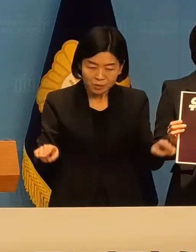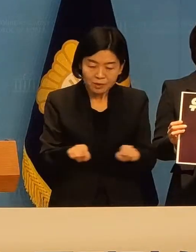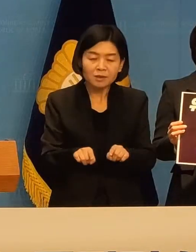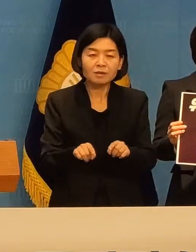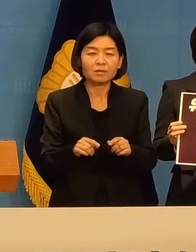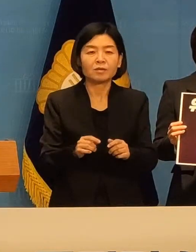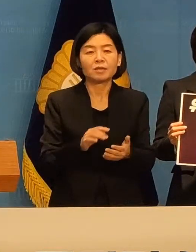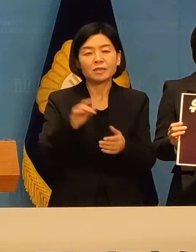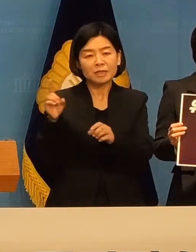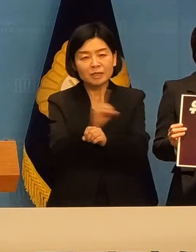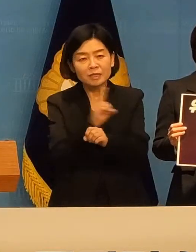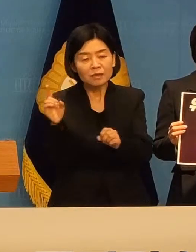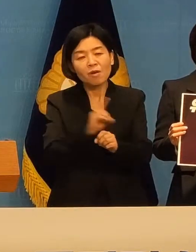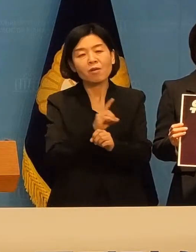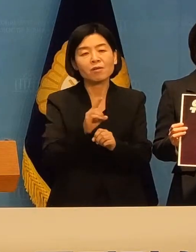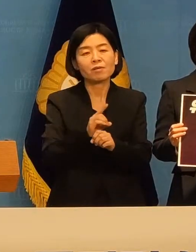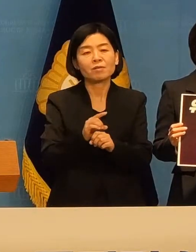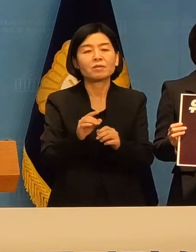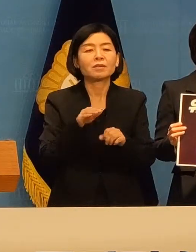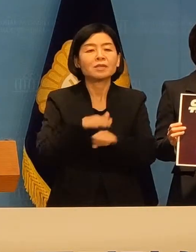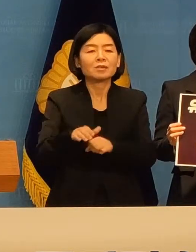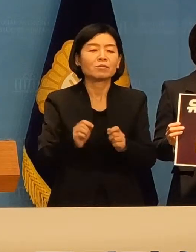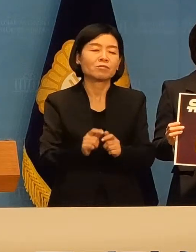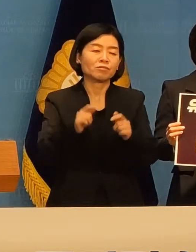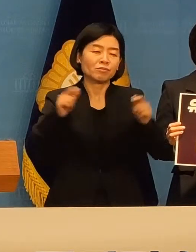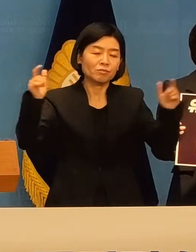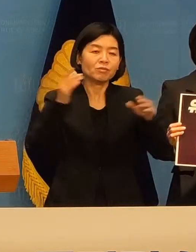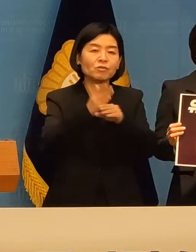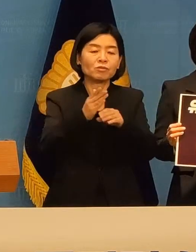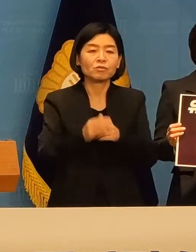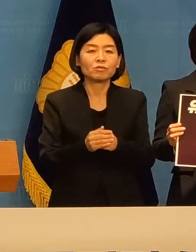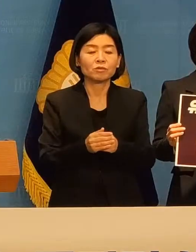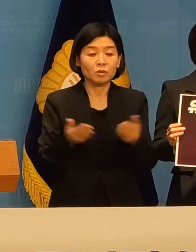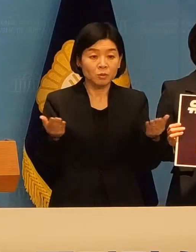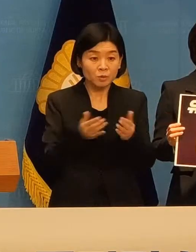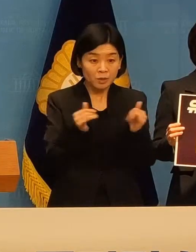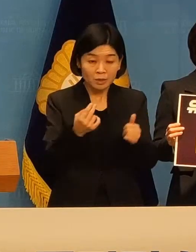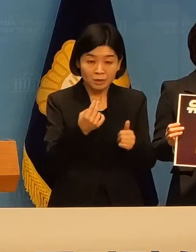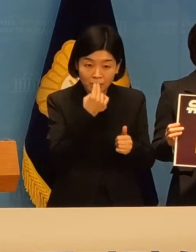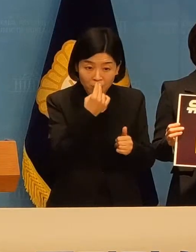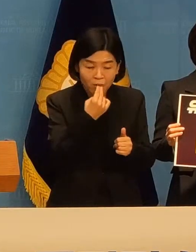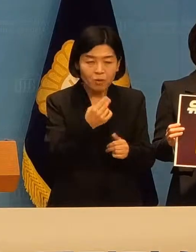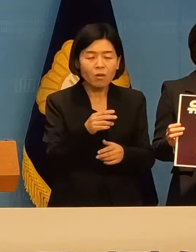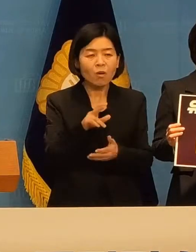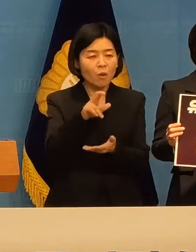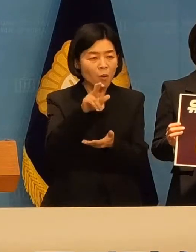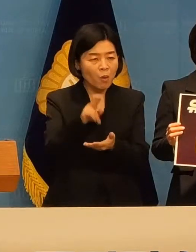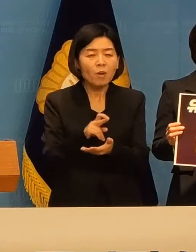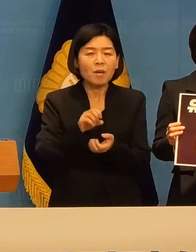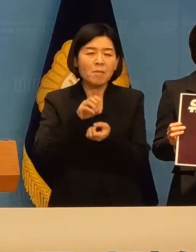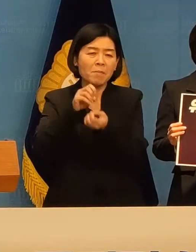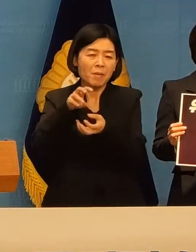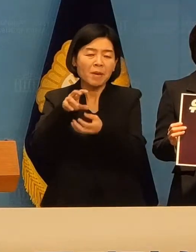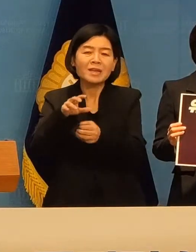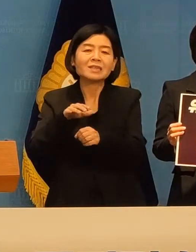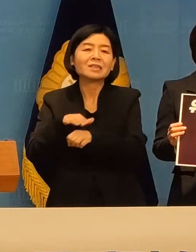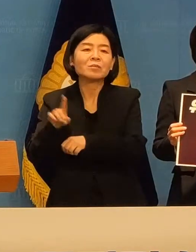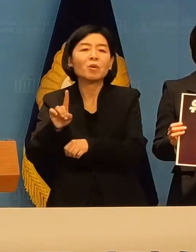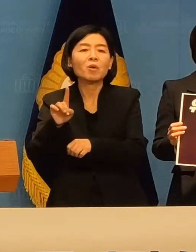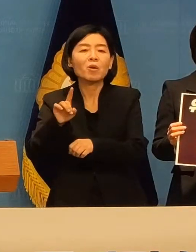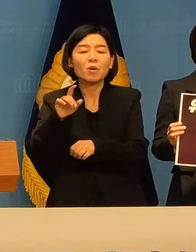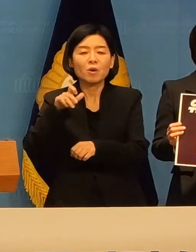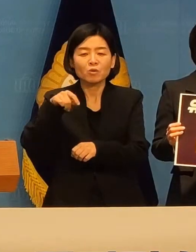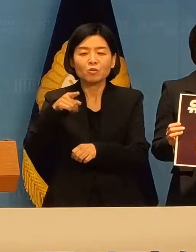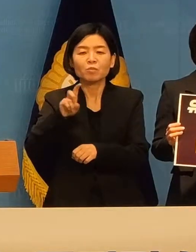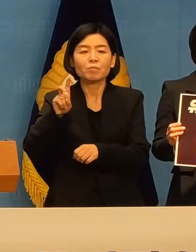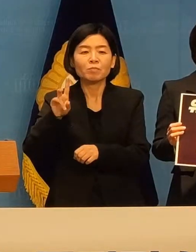전 과정을 흔들고 있습니다. 노동자의 생명을 로켓 배송의 연료로 소모하고 있는 쿠팡은 올 3분기